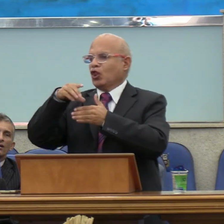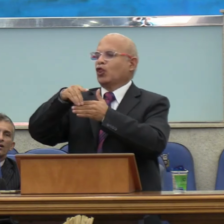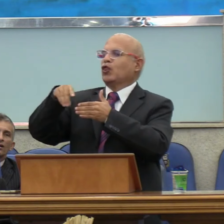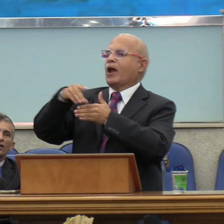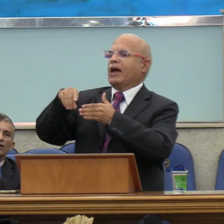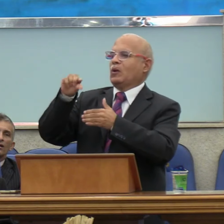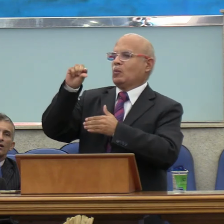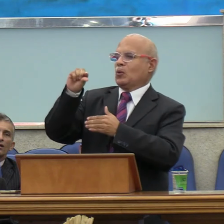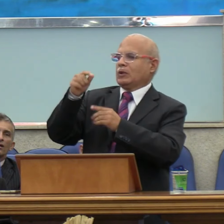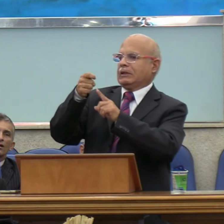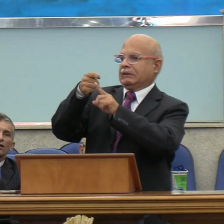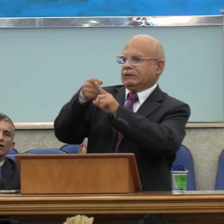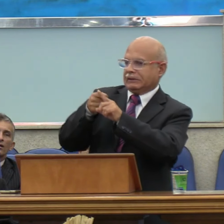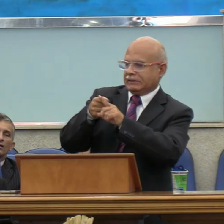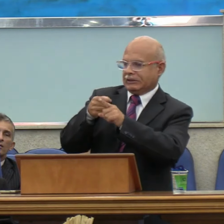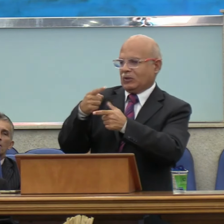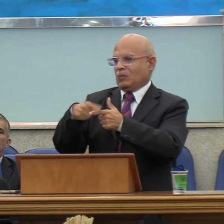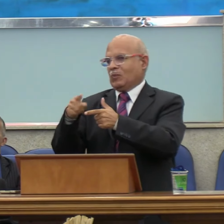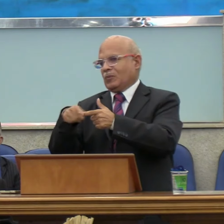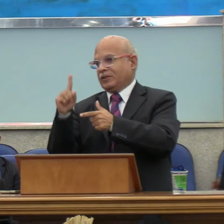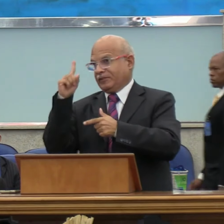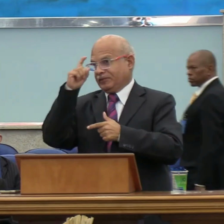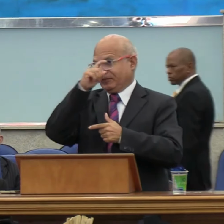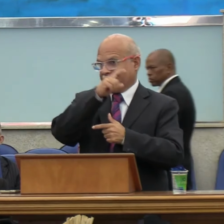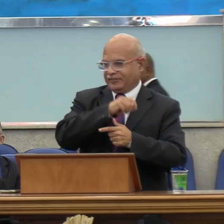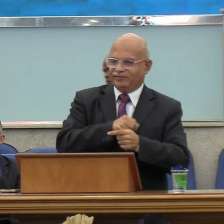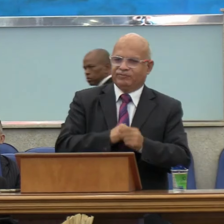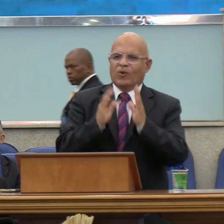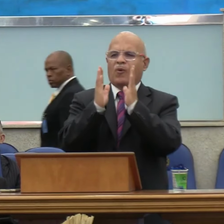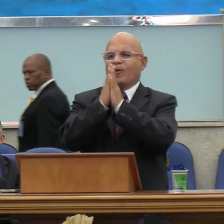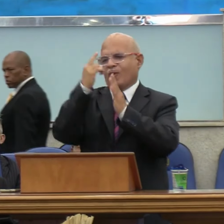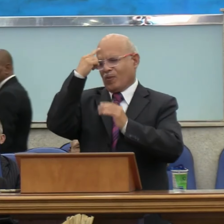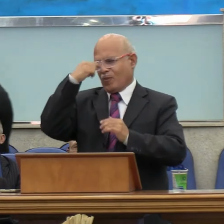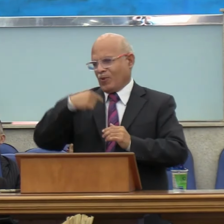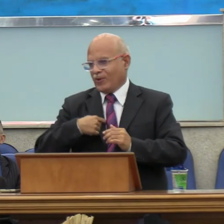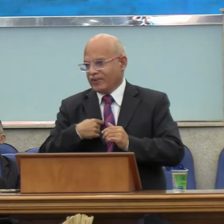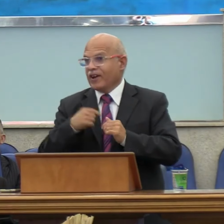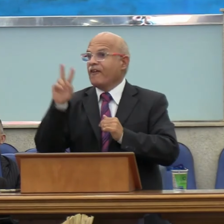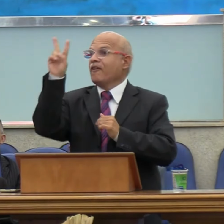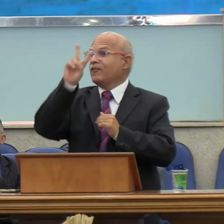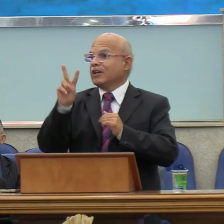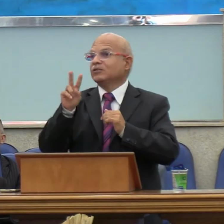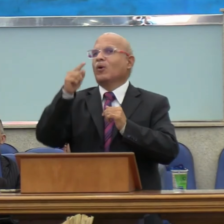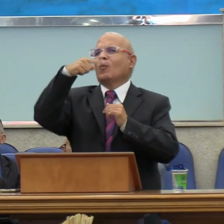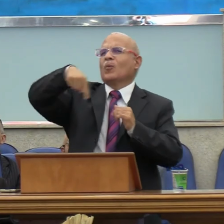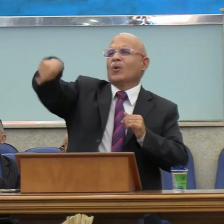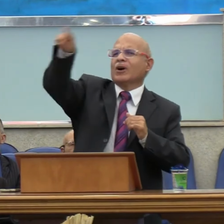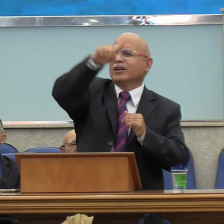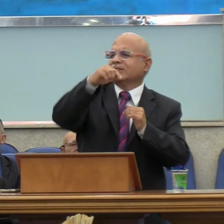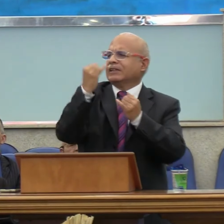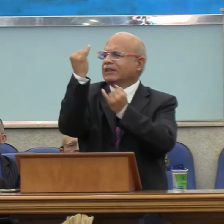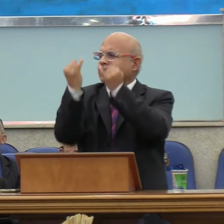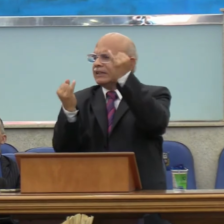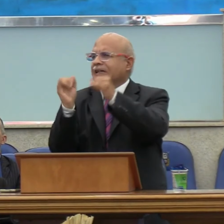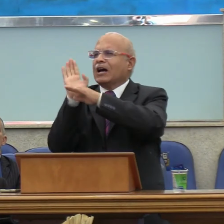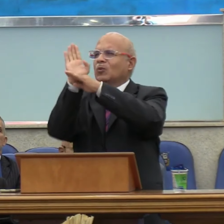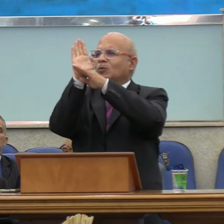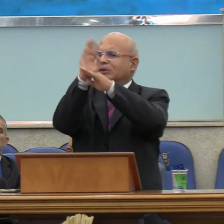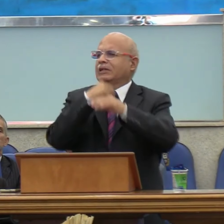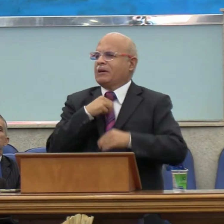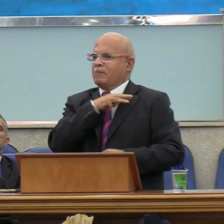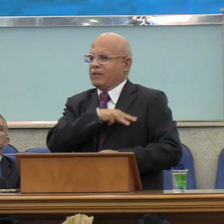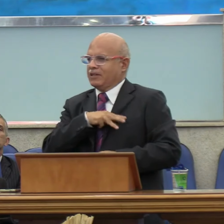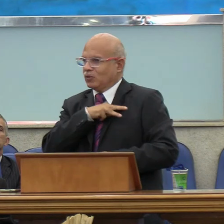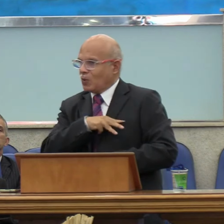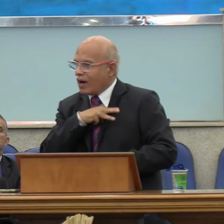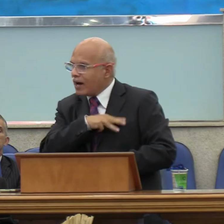questões econômicas também, é muito difícil no meu país, mas graças a Deus, Deus tem cuidado da gente, nós estamos aqui e